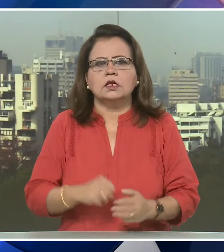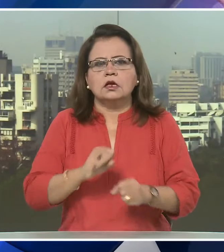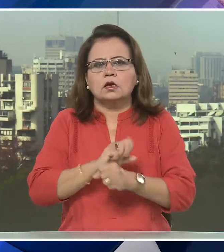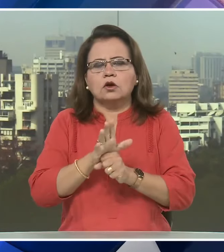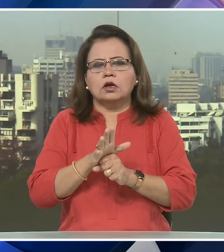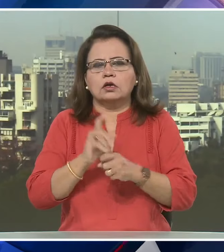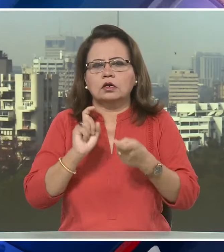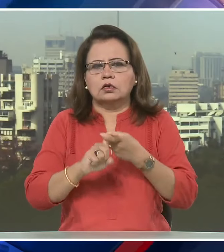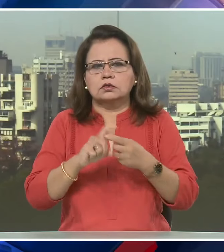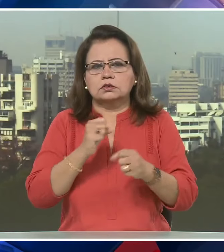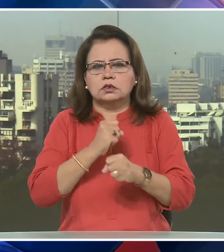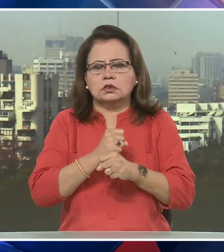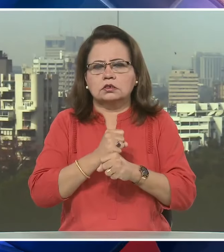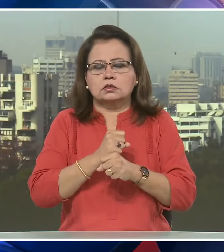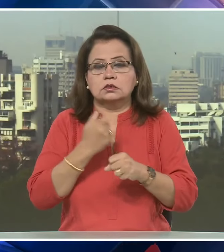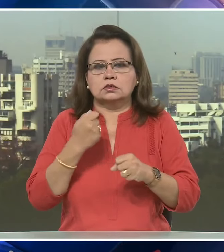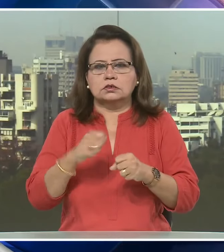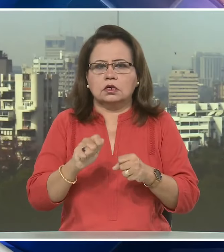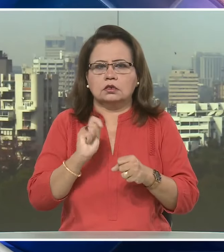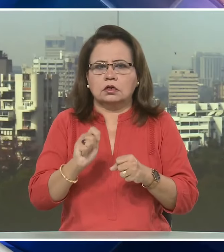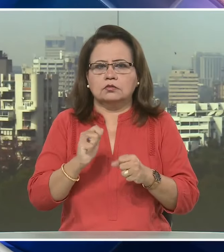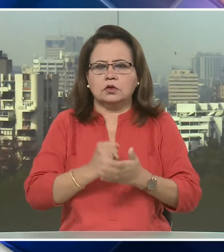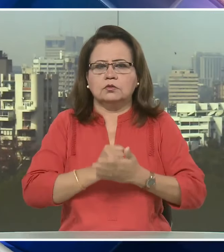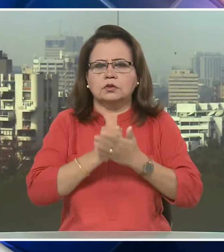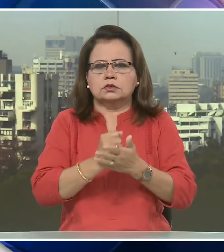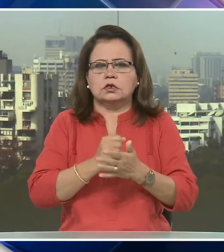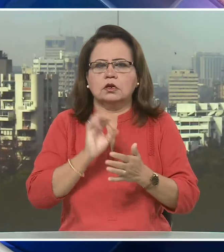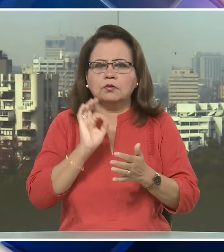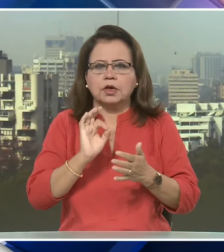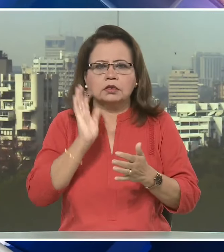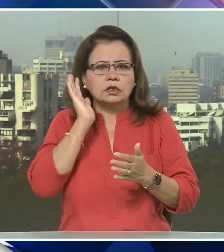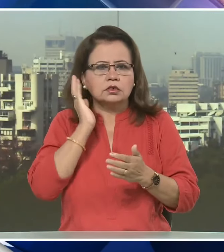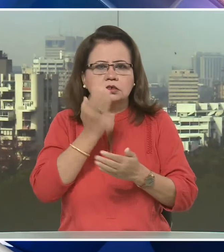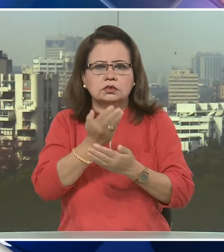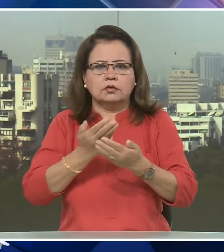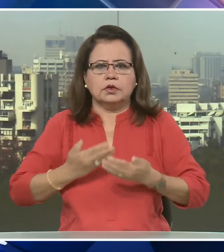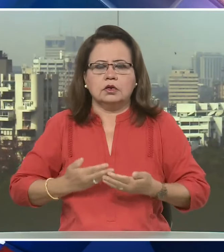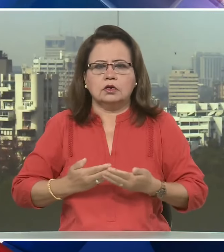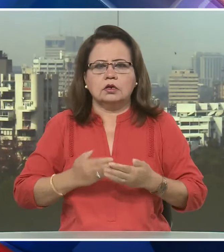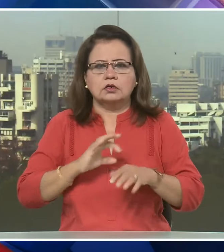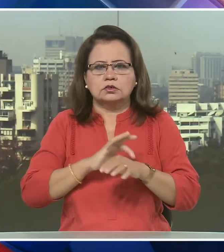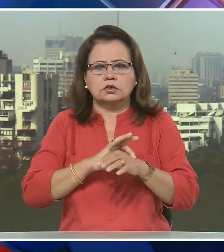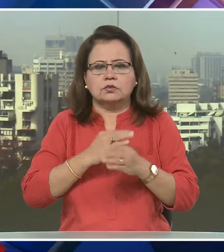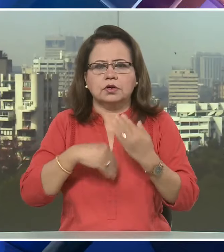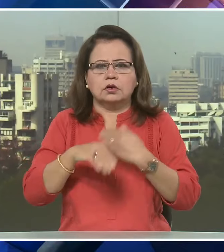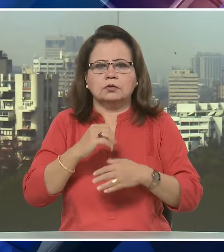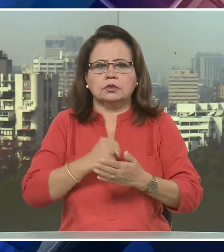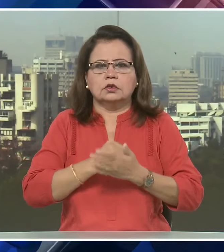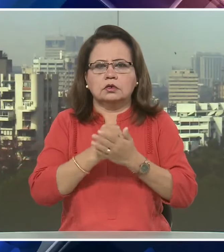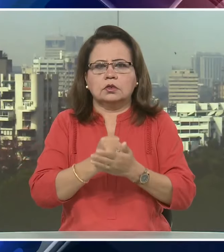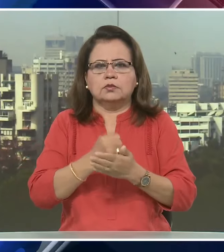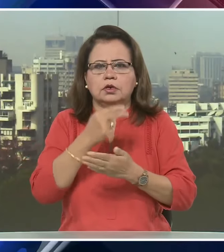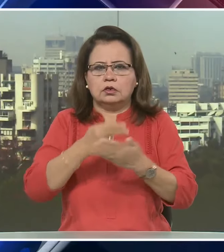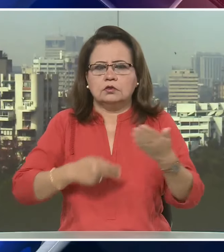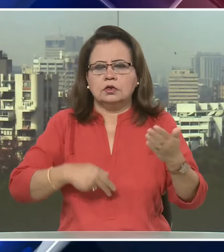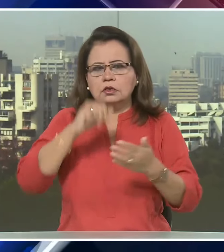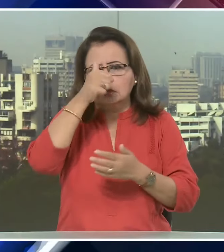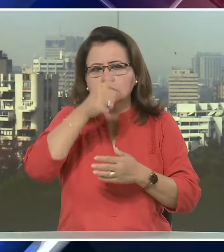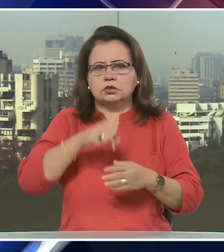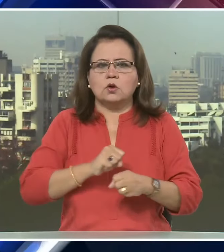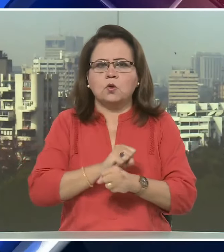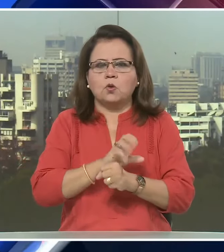कोरोना के खिलाफ सरकार के सख्त कदमों की मदद से बेहतर नतीजे सामने आ रहे हैं। स्वास्थ्य और परिवार कल्याण मंत्रालय के मुताबिक देश